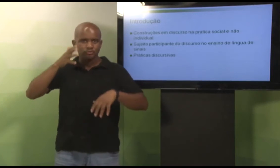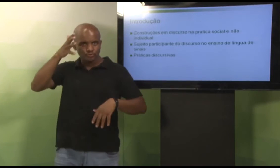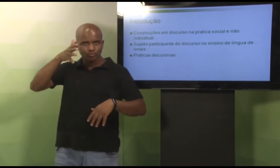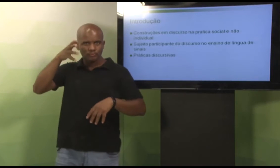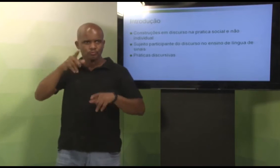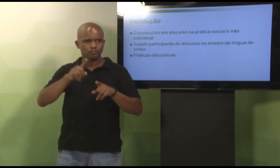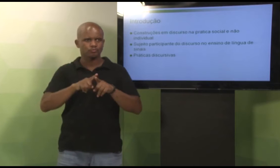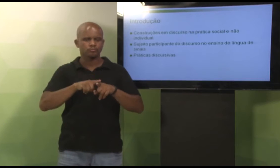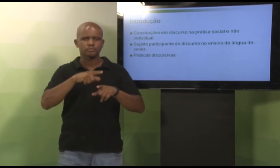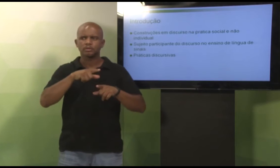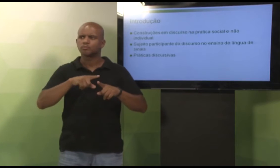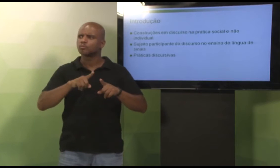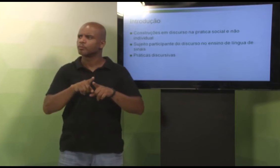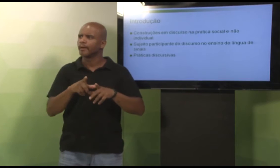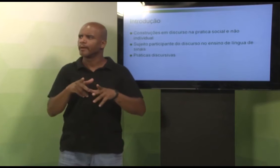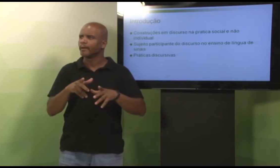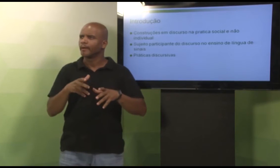Então, há práticas discursivas